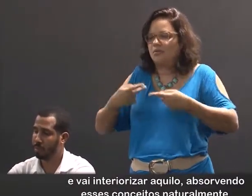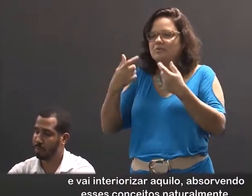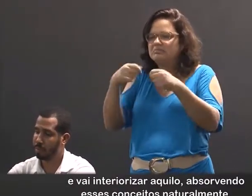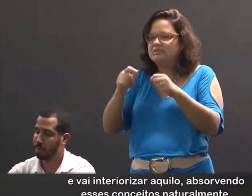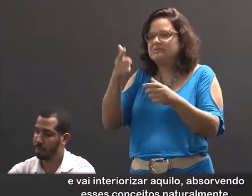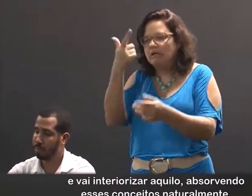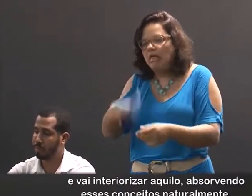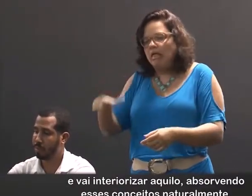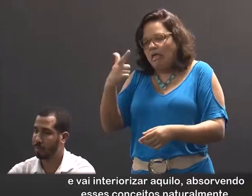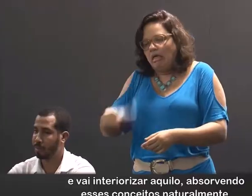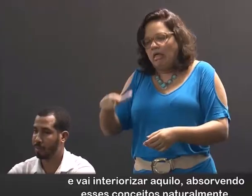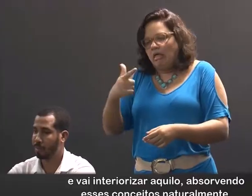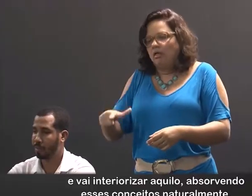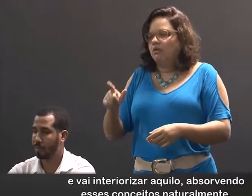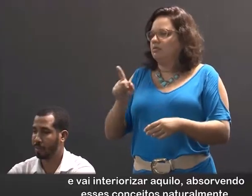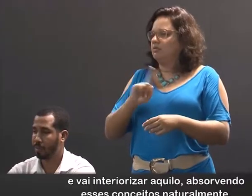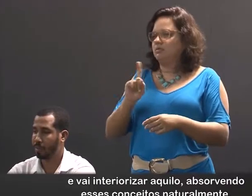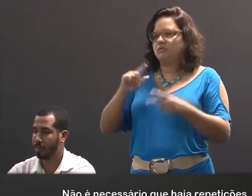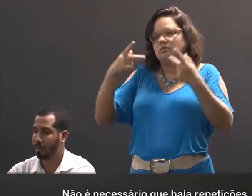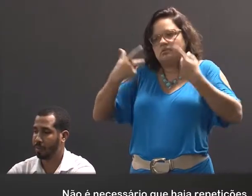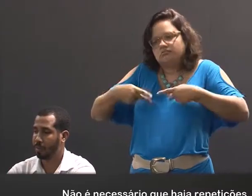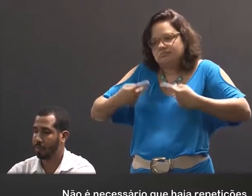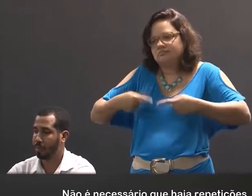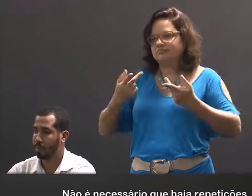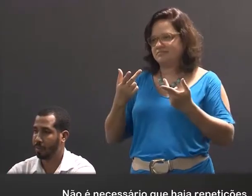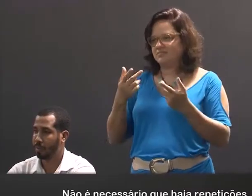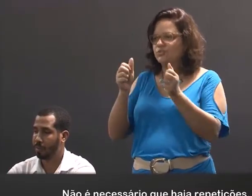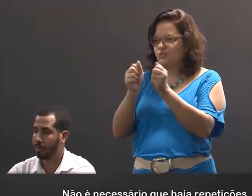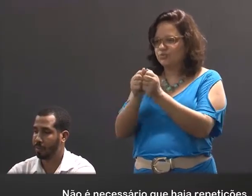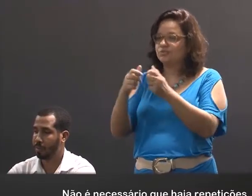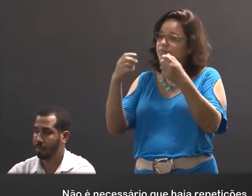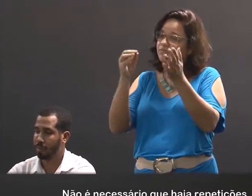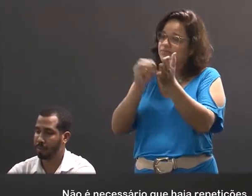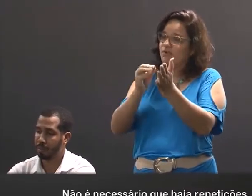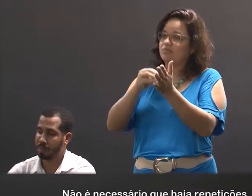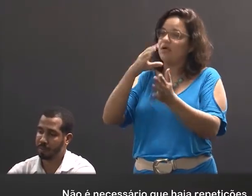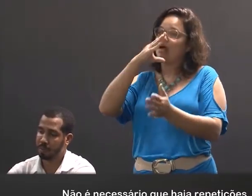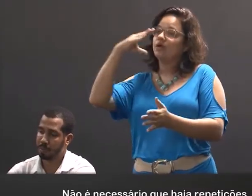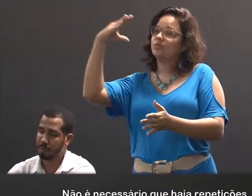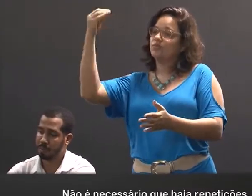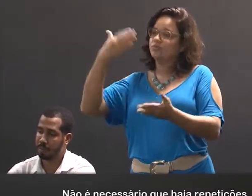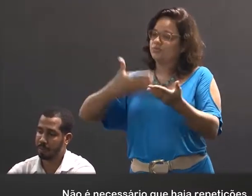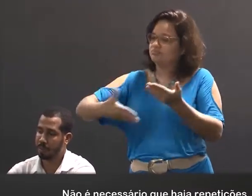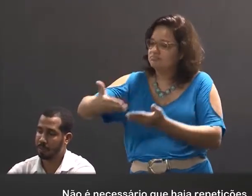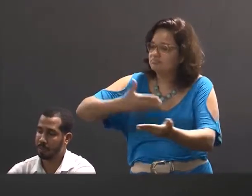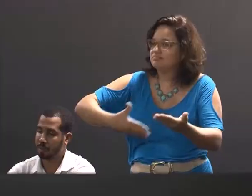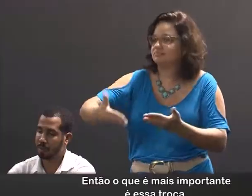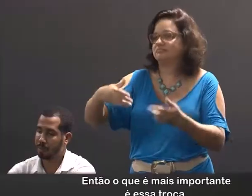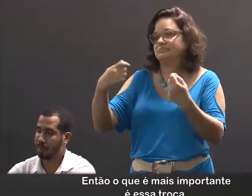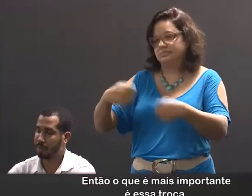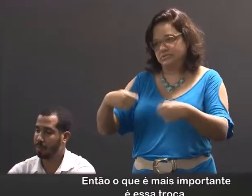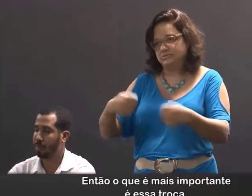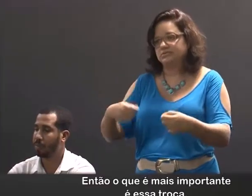conceitos naturalmente. Não é necessário que haja repetições. Então, o que é